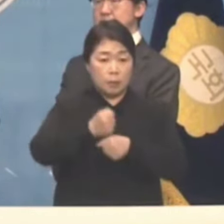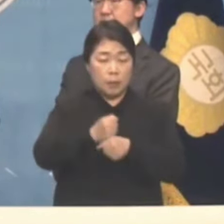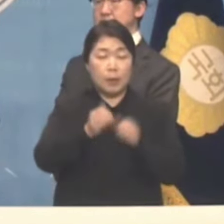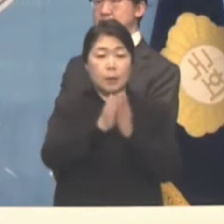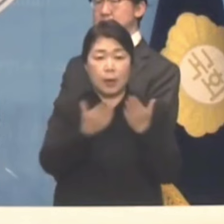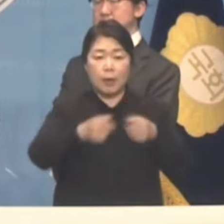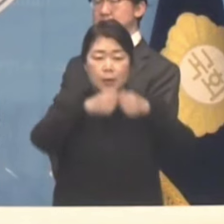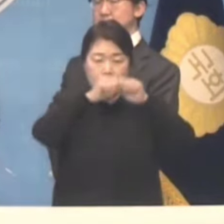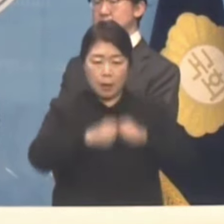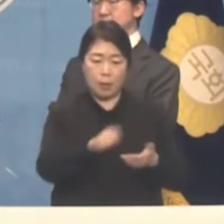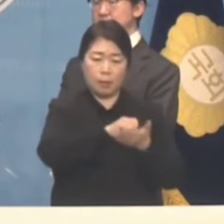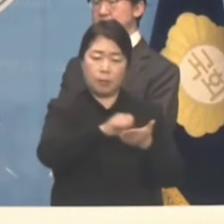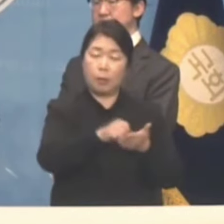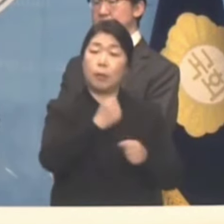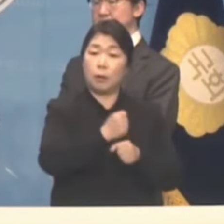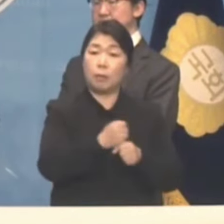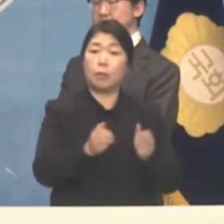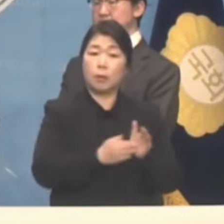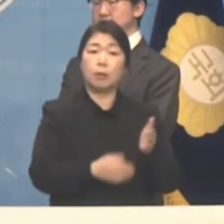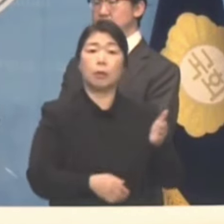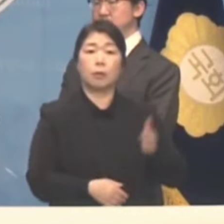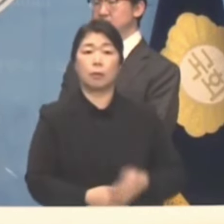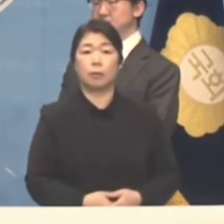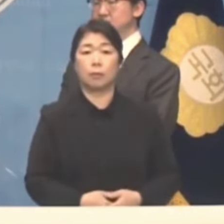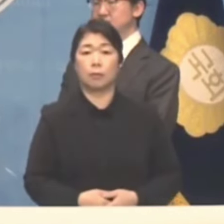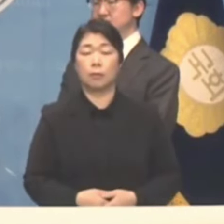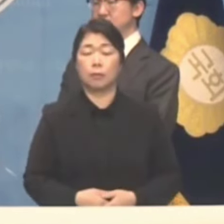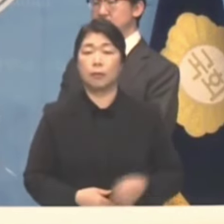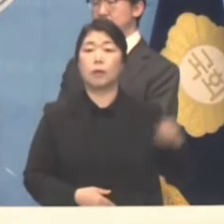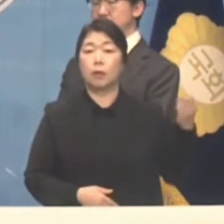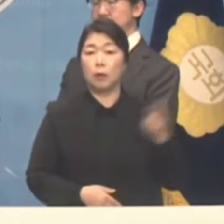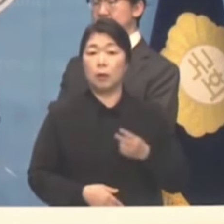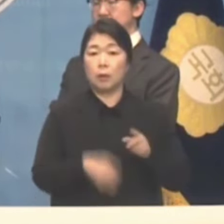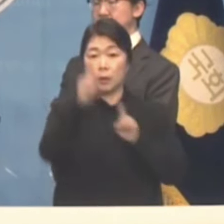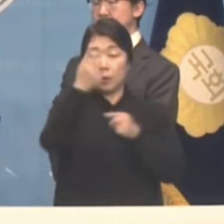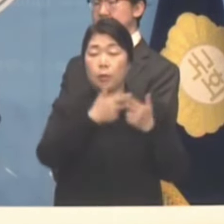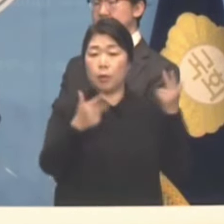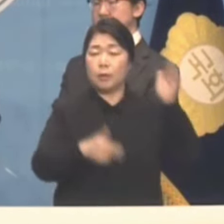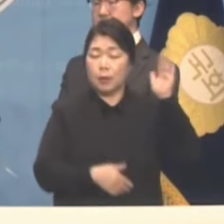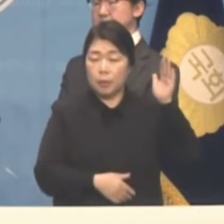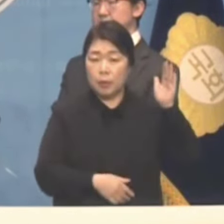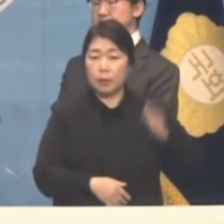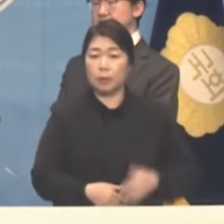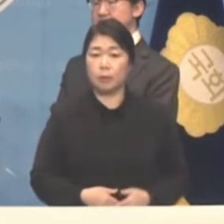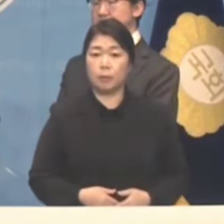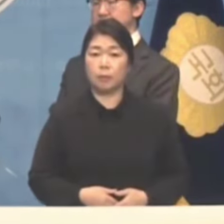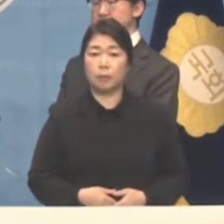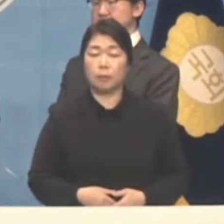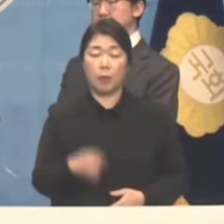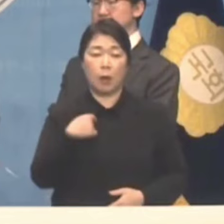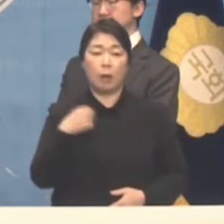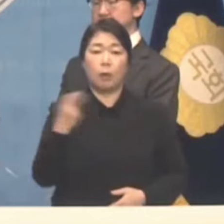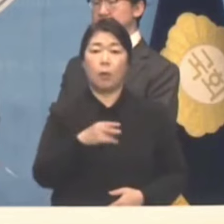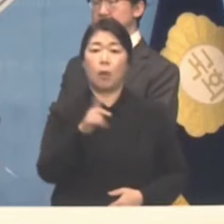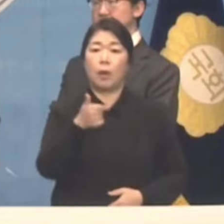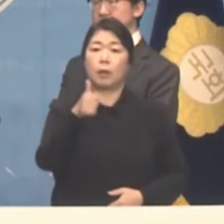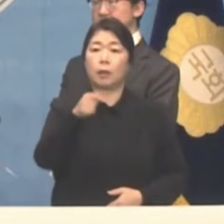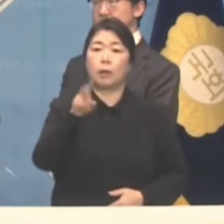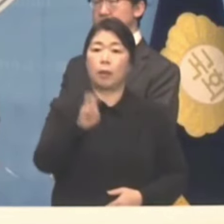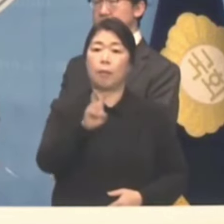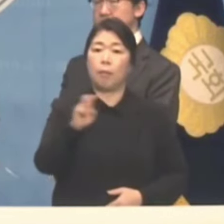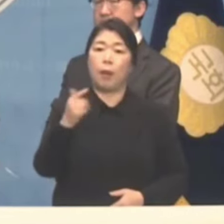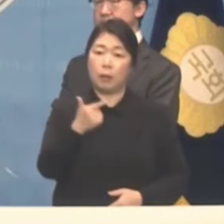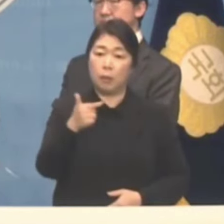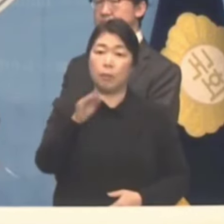자세히 써 놓았습니다 그리고 이재명은 주장합니다 저와 김만배 짜고 했는